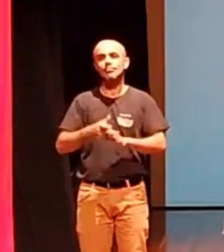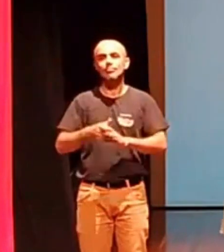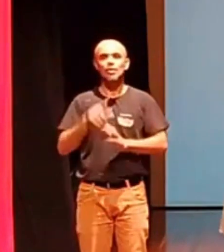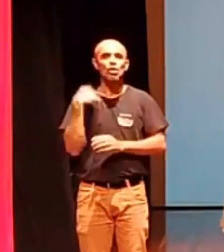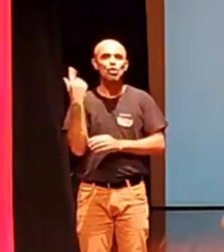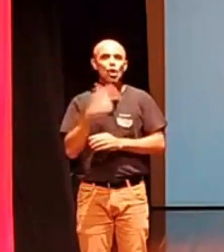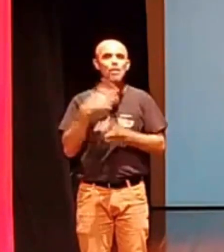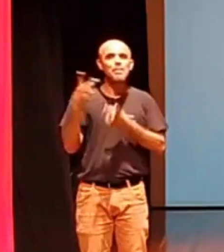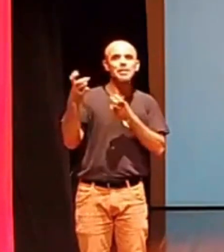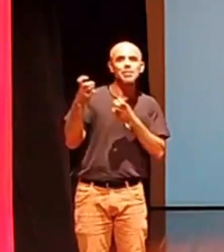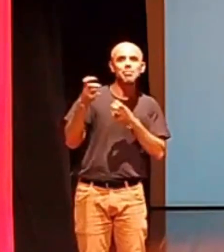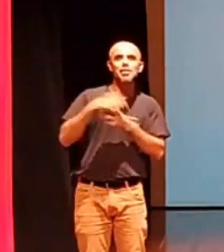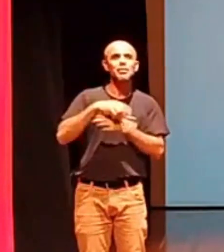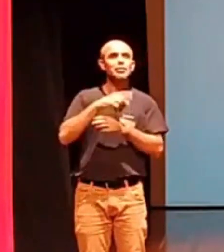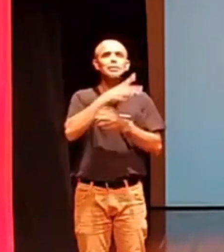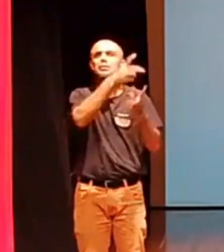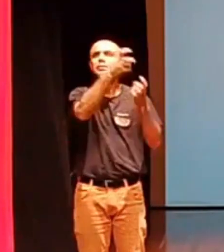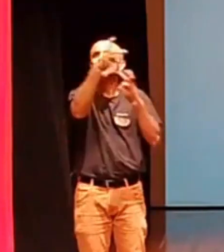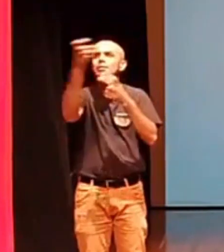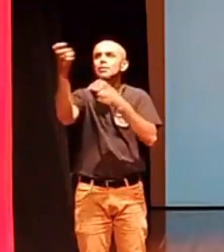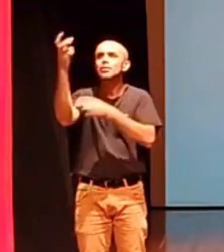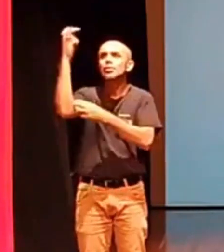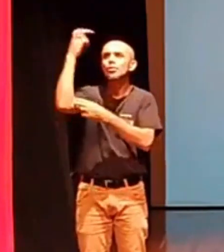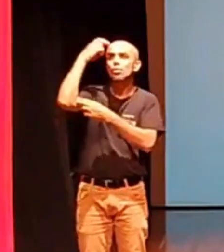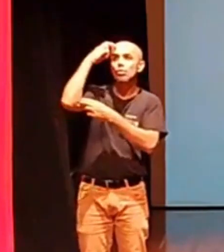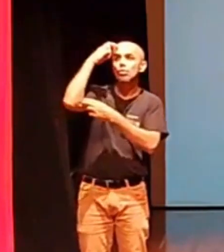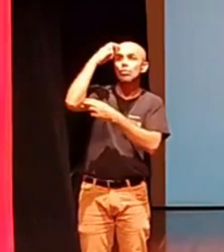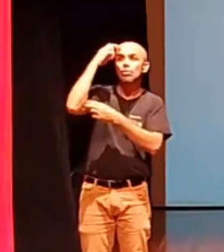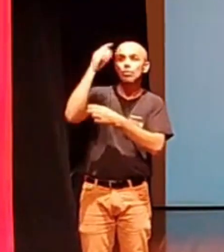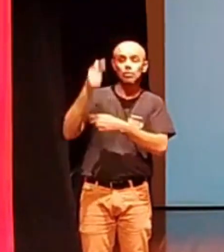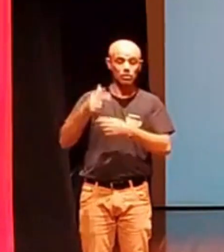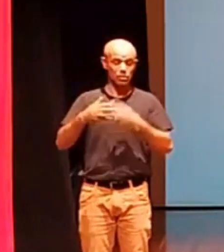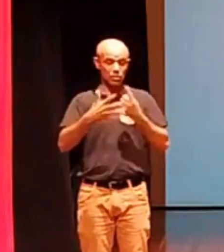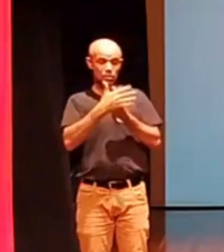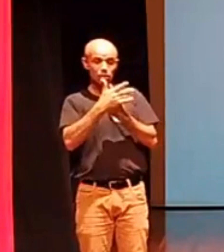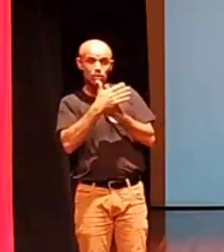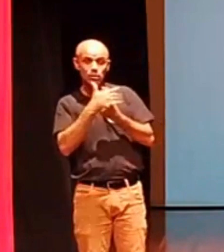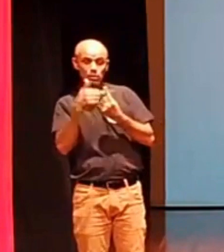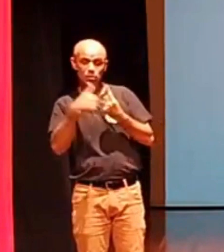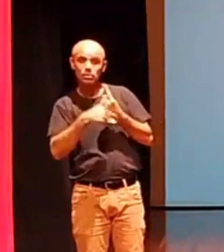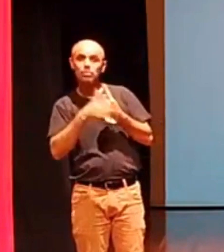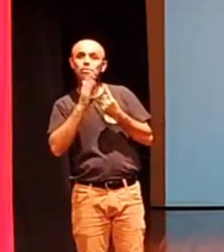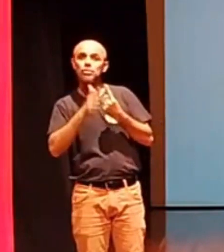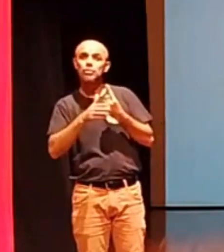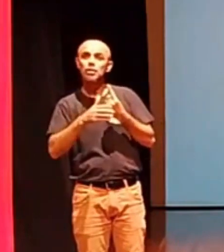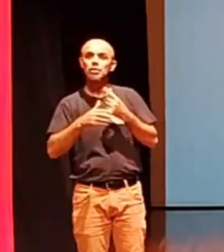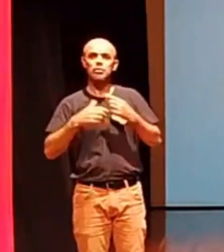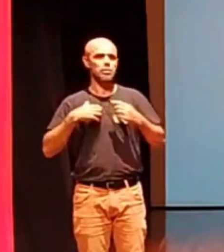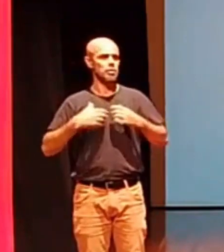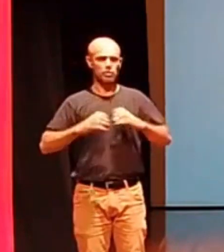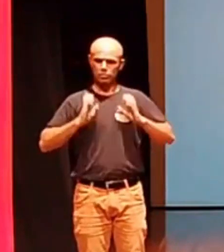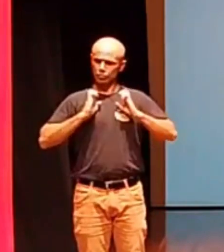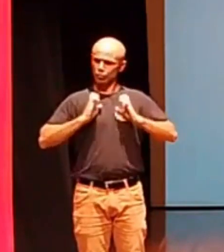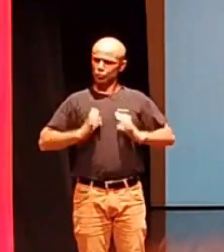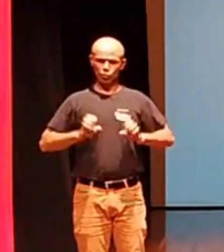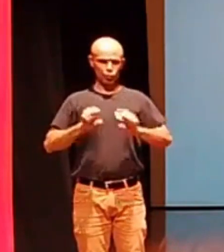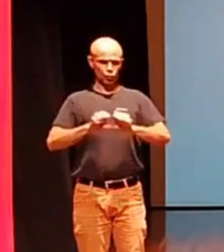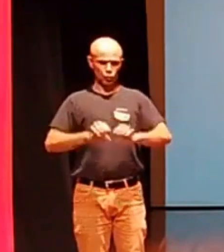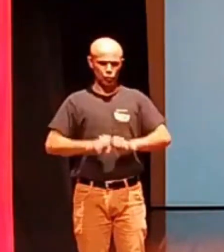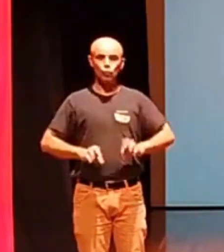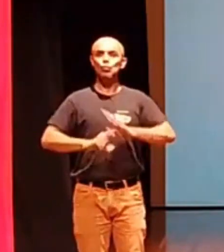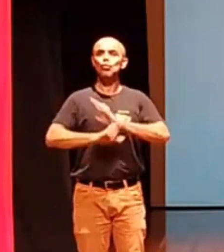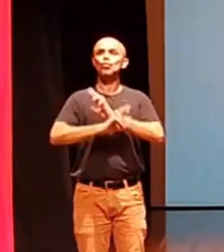perceber outras culturas, a gente vai perceber que o corpo dessa paciente já tem uma outra estrutura. Lógico que a gente não precisa chegar nesse